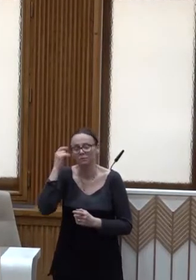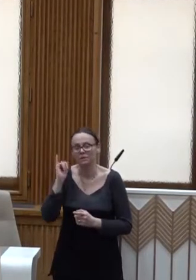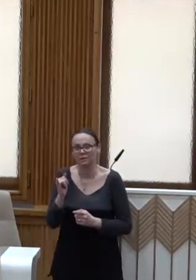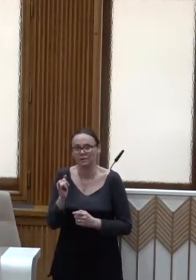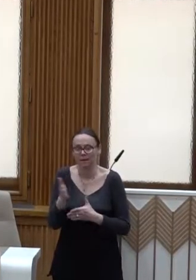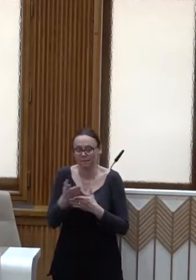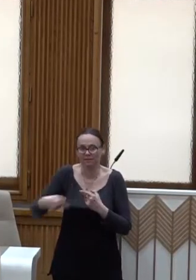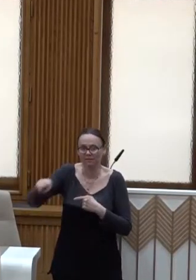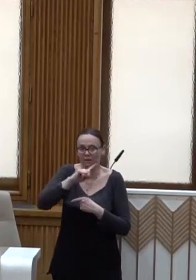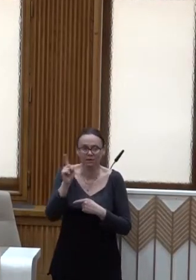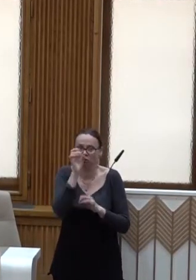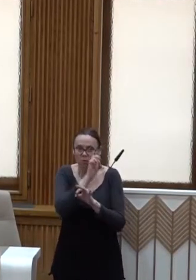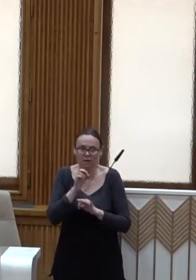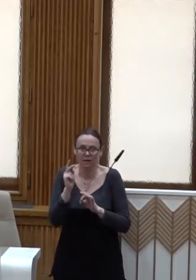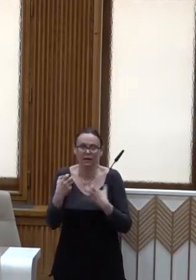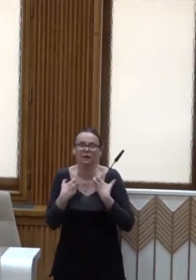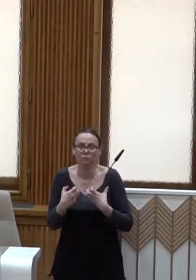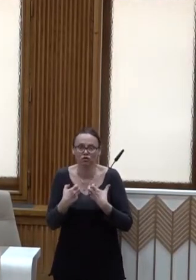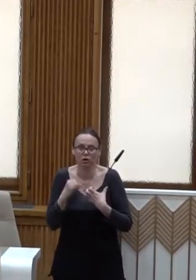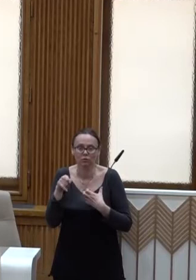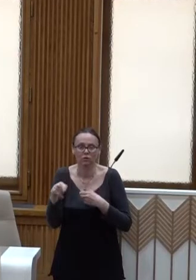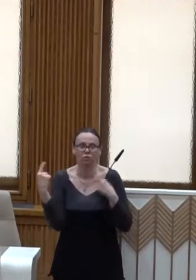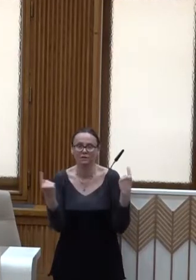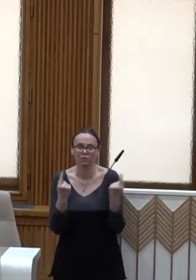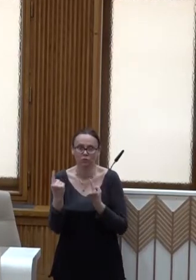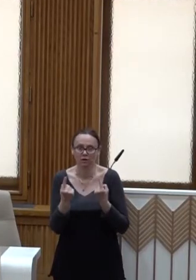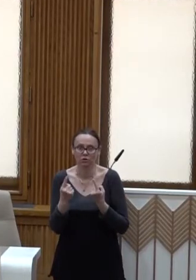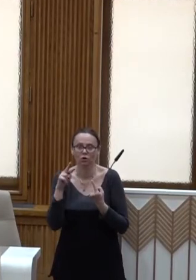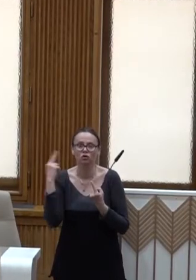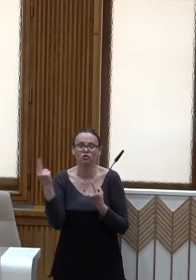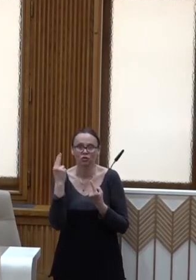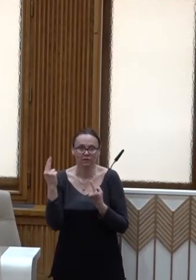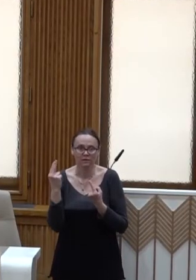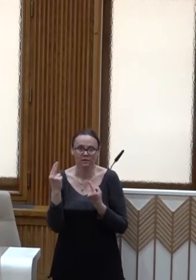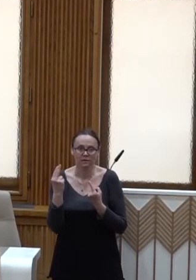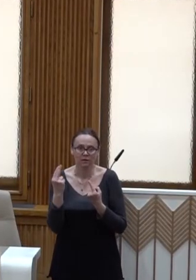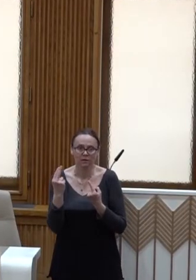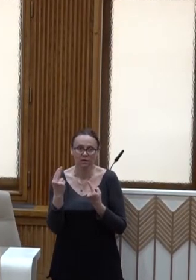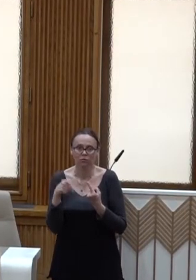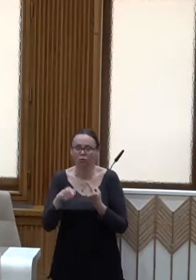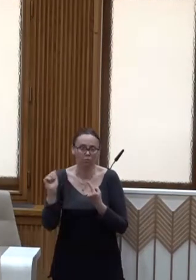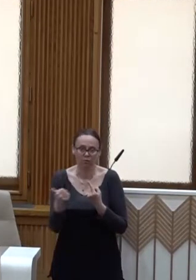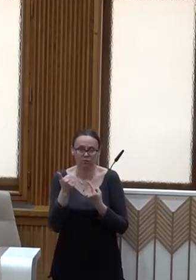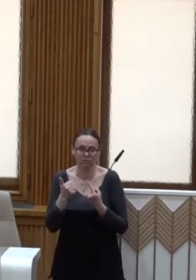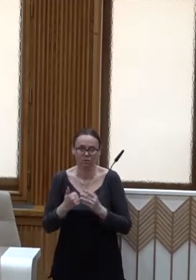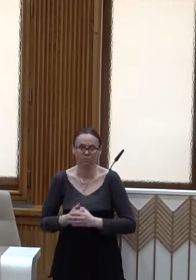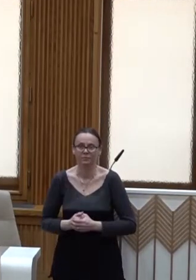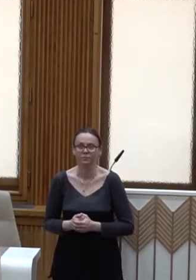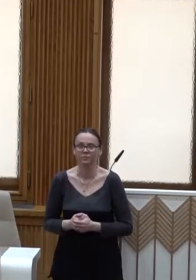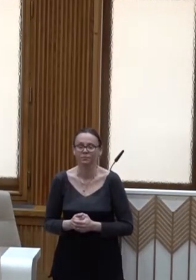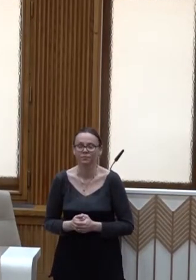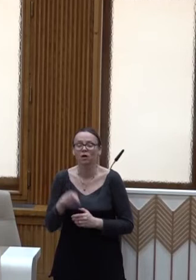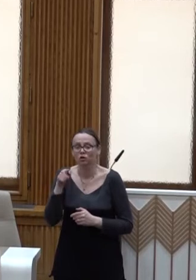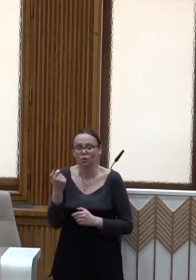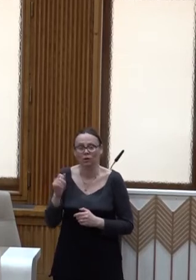nami nikogar, ki bi si želel, da to situacijo Slovenci kakorkoli ponavljamo.